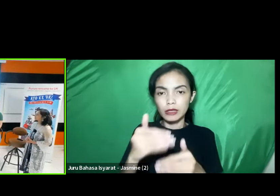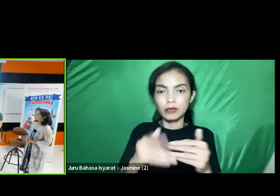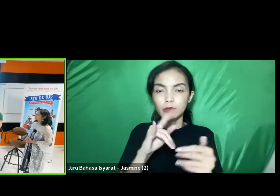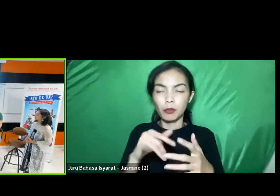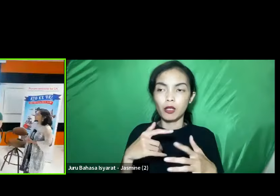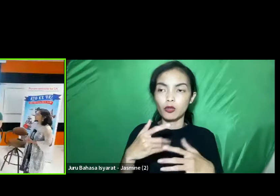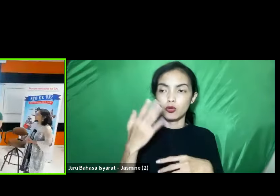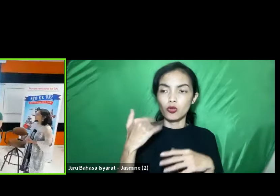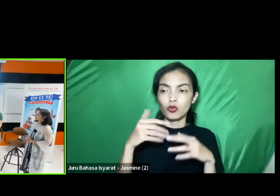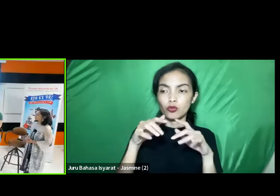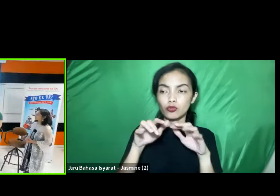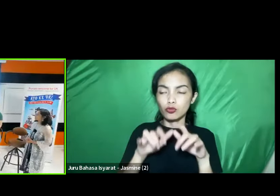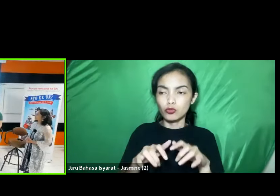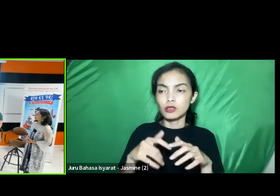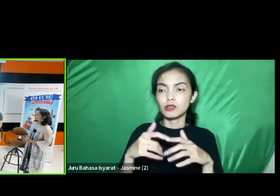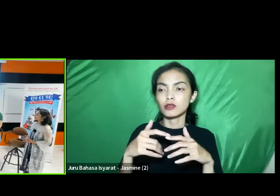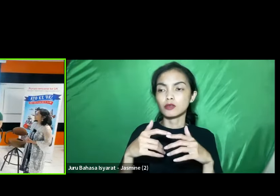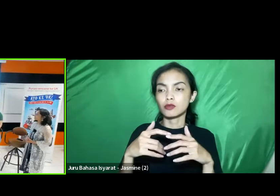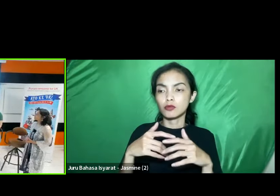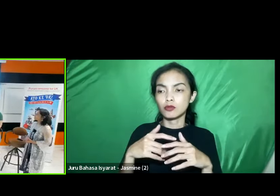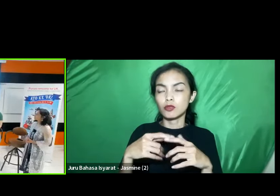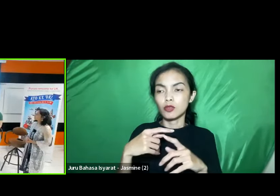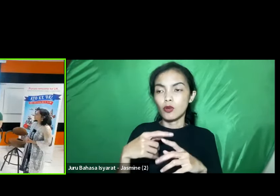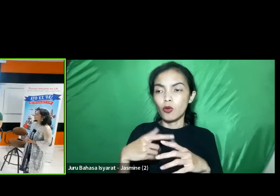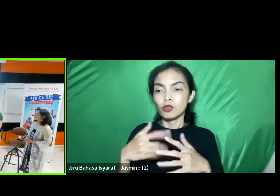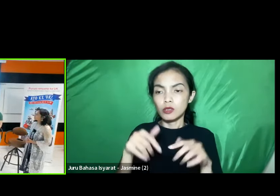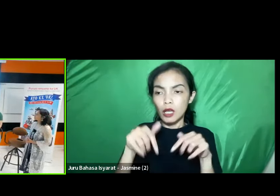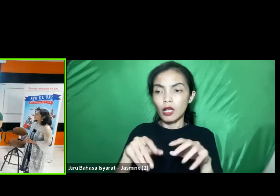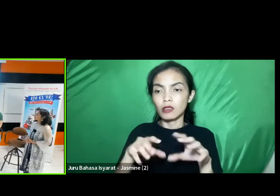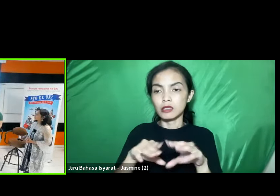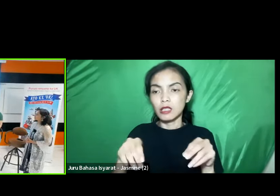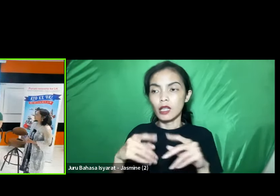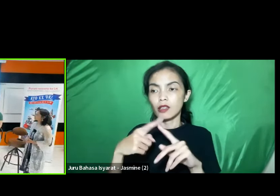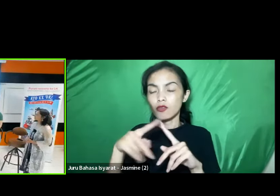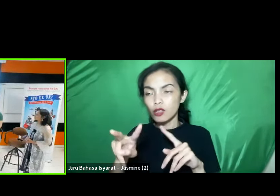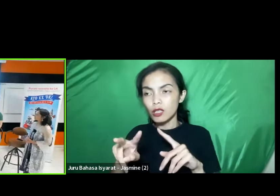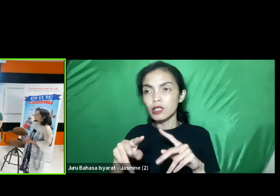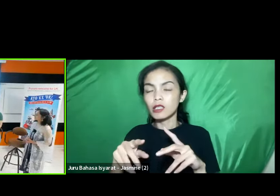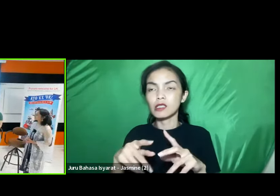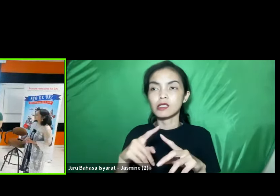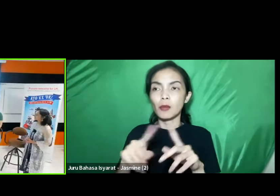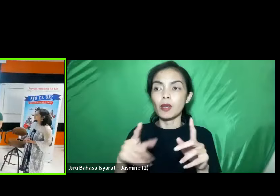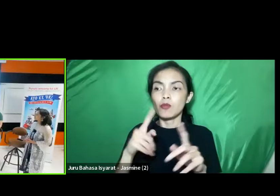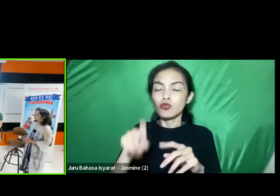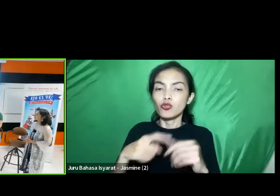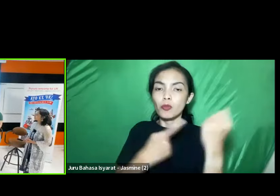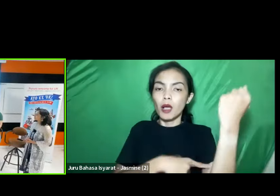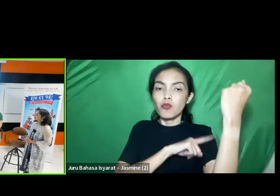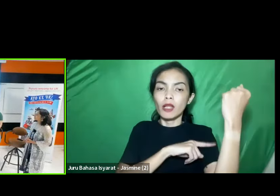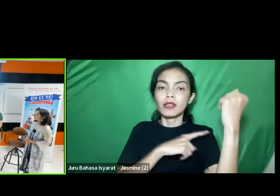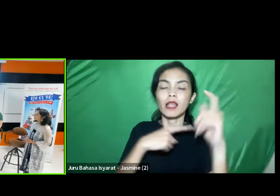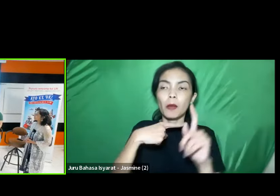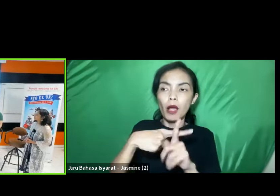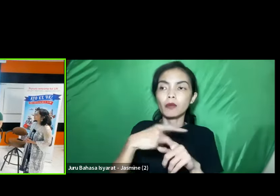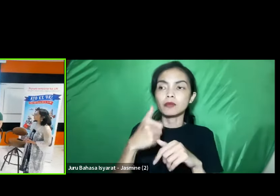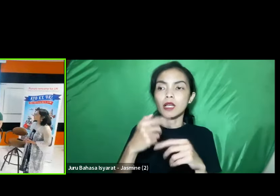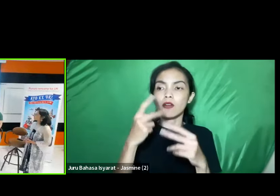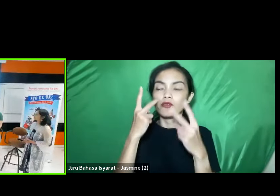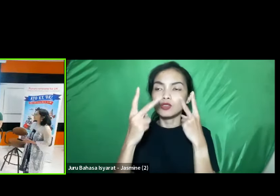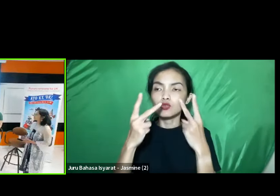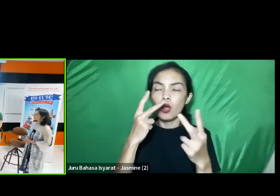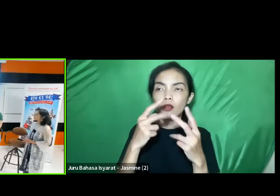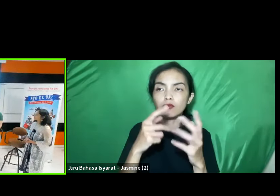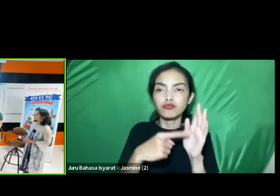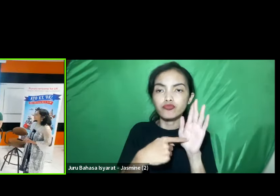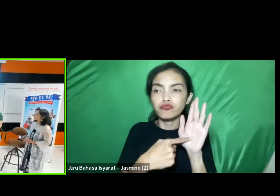TV saya perlu skill tambahan supaya saya itu menulis dengan gambar dengan sangat baik